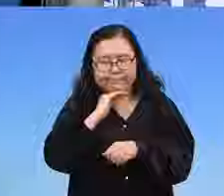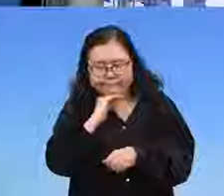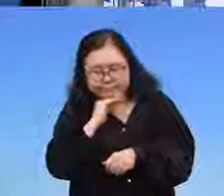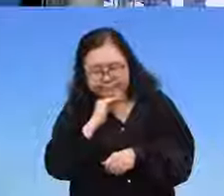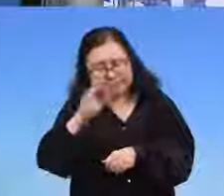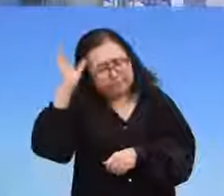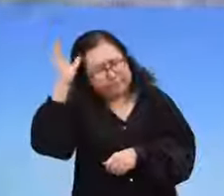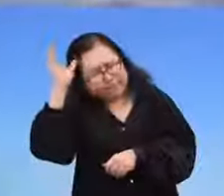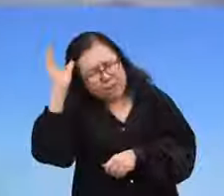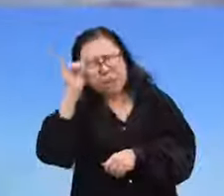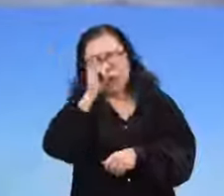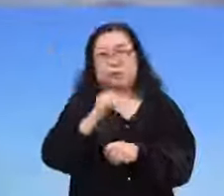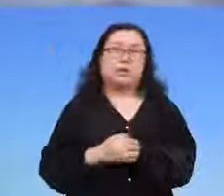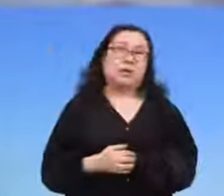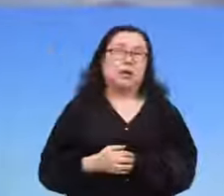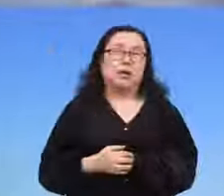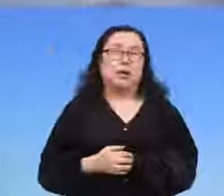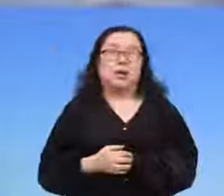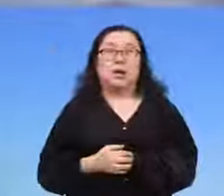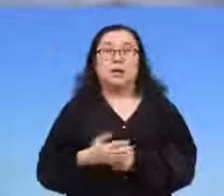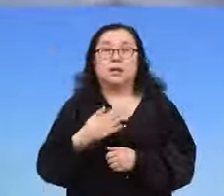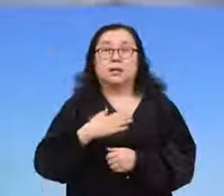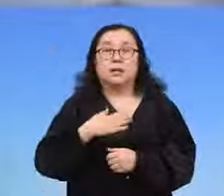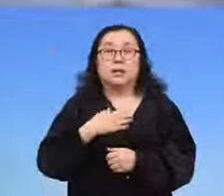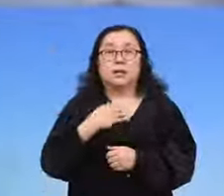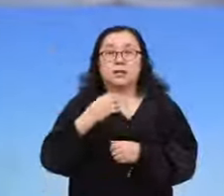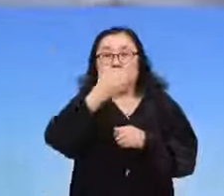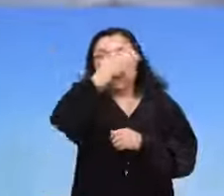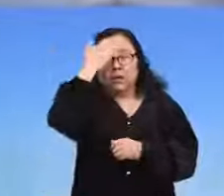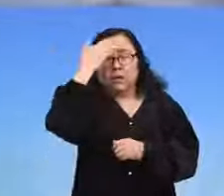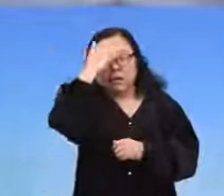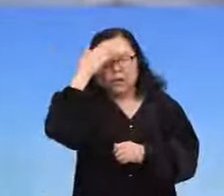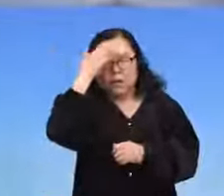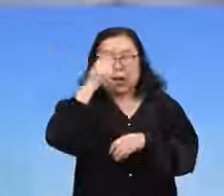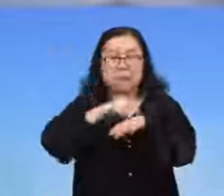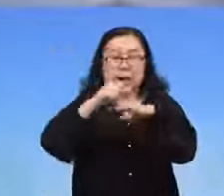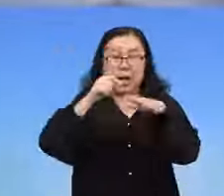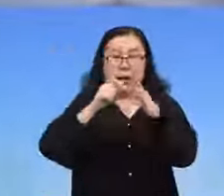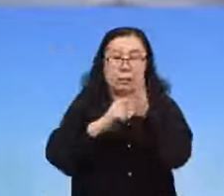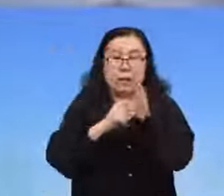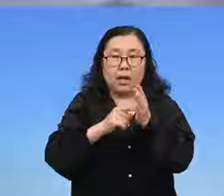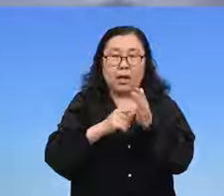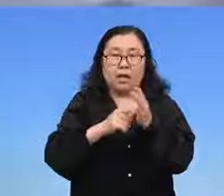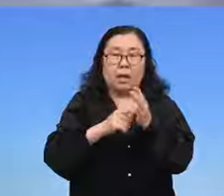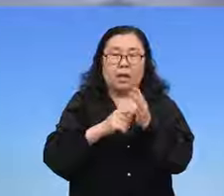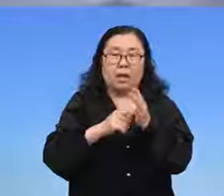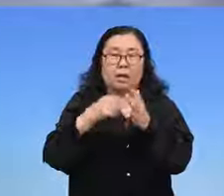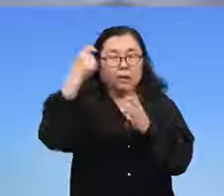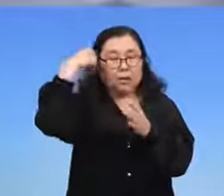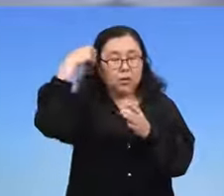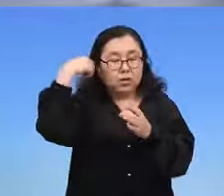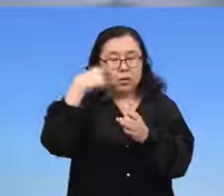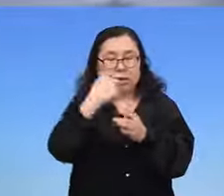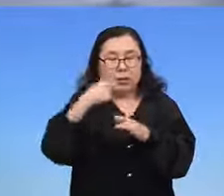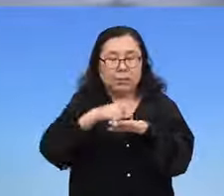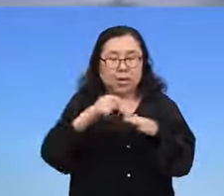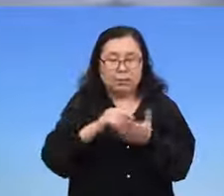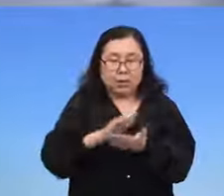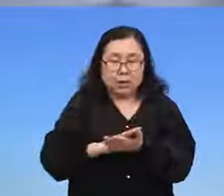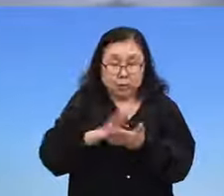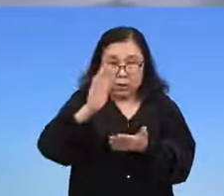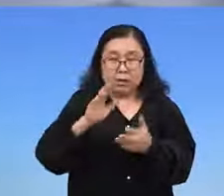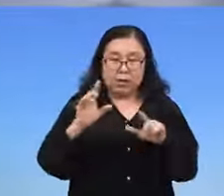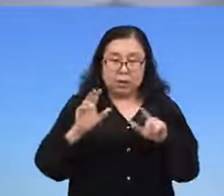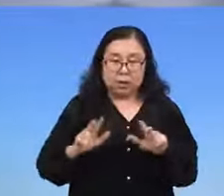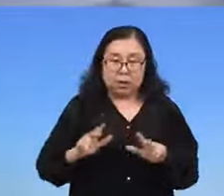청년의 글을 읽으면서 너무너무 마음이 뜨거워졌습니다. 여러분, 비록 지금 아르바이트 하면서 지금 준비하고